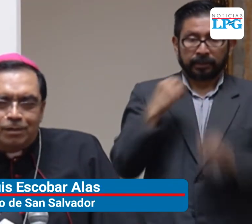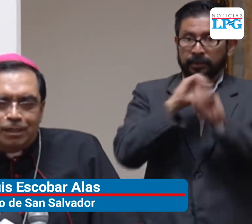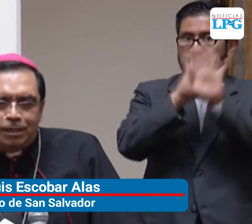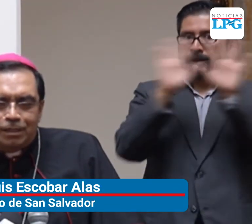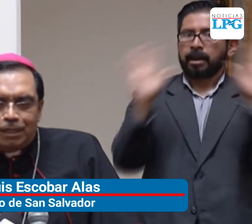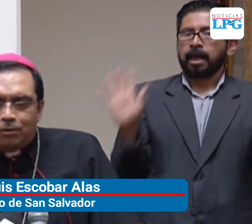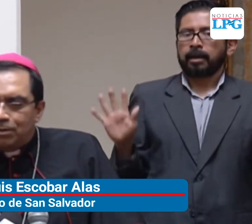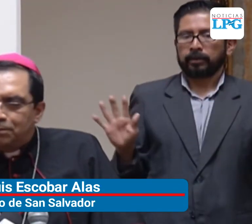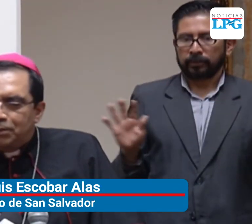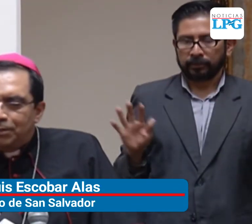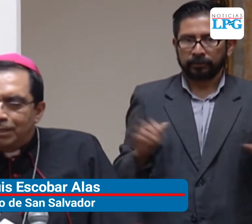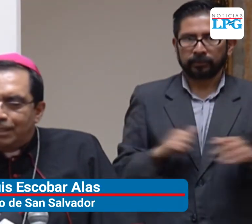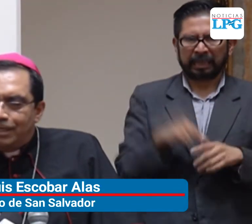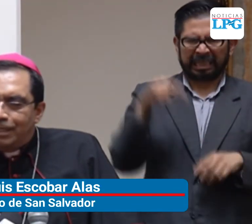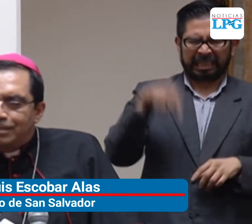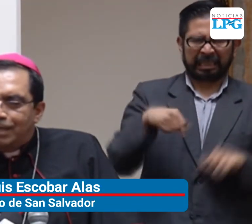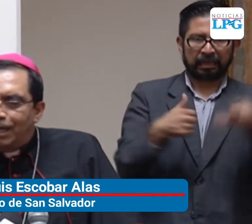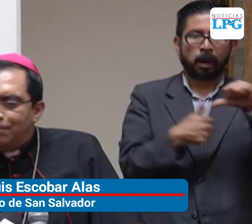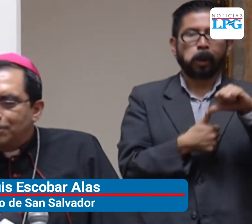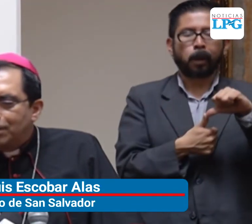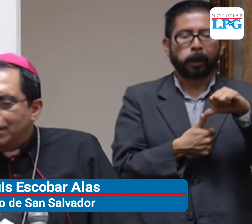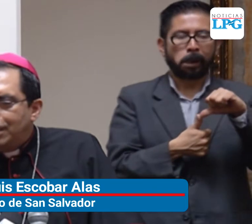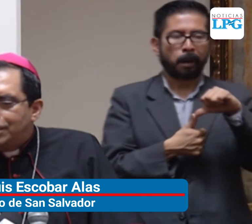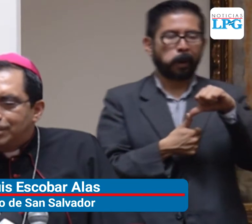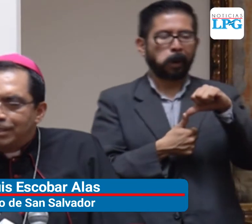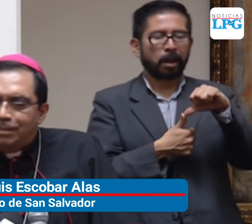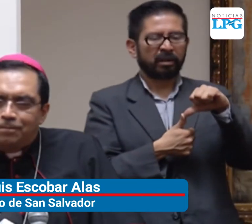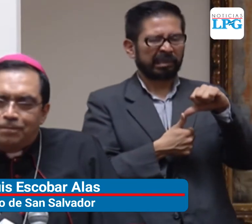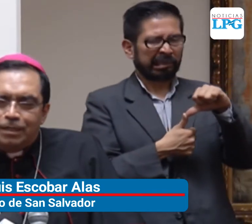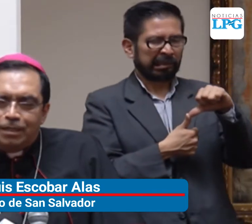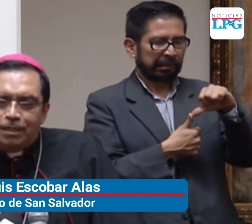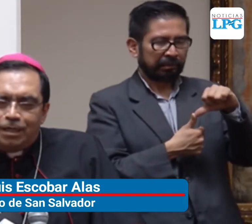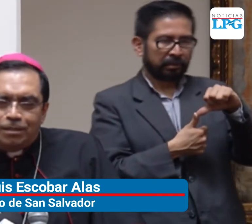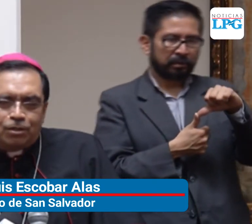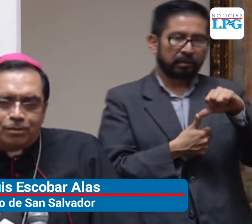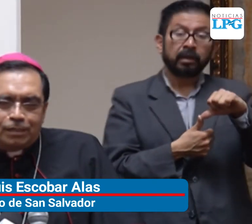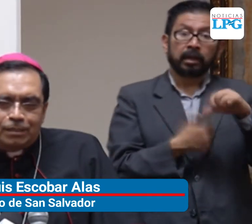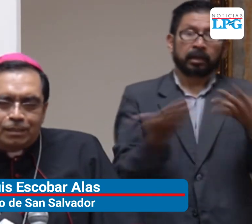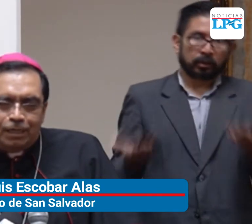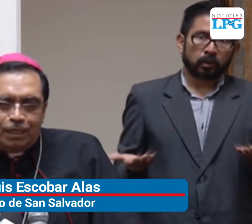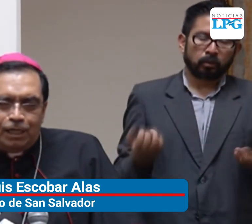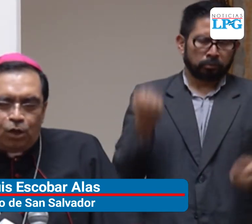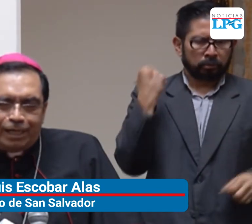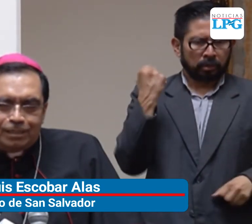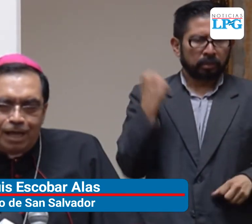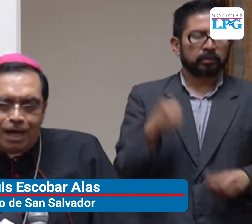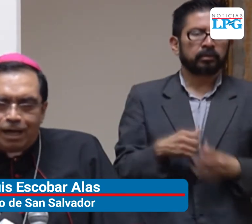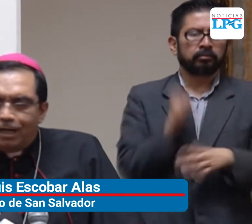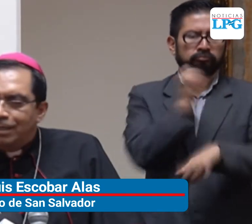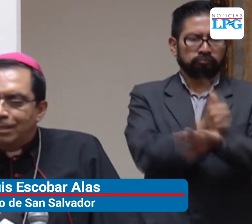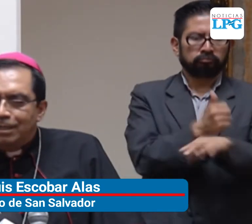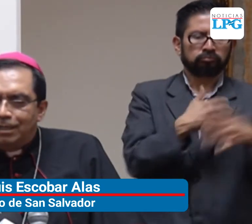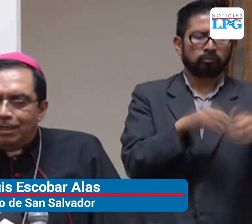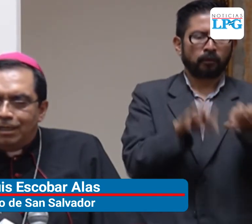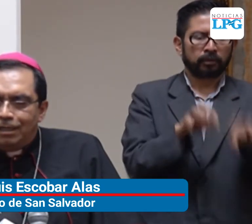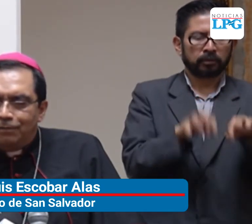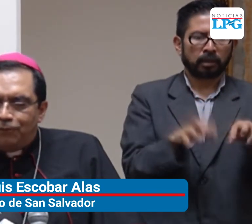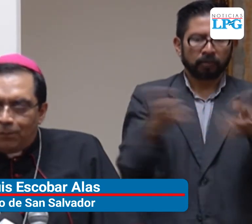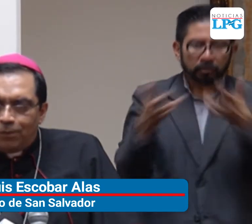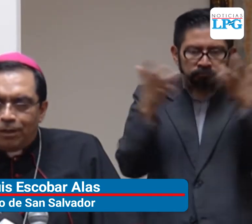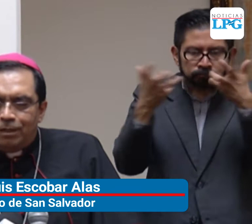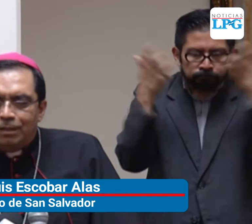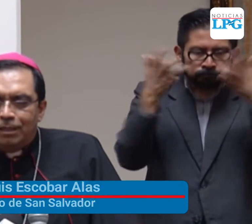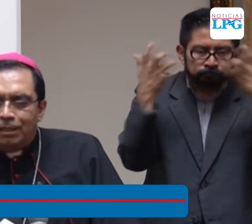grito de corrupción generalizada, por desdicha. Entonces, lo que se haga